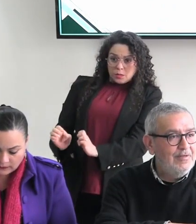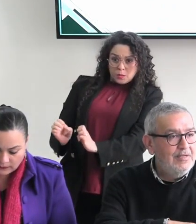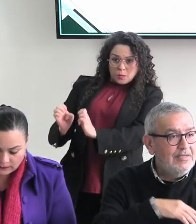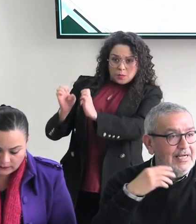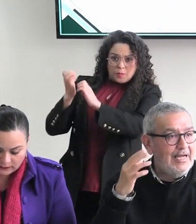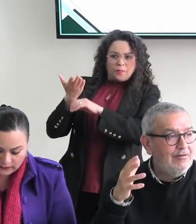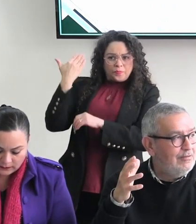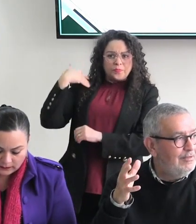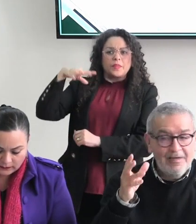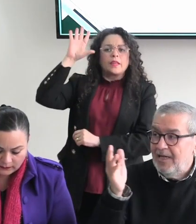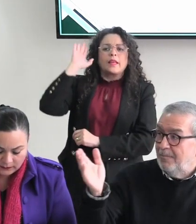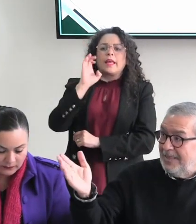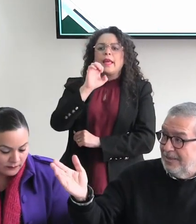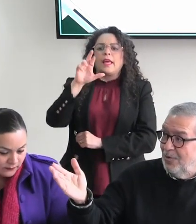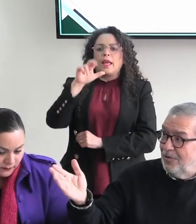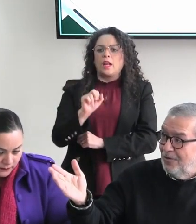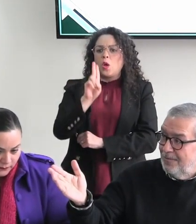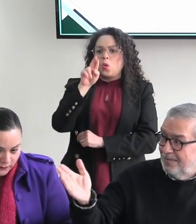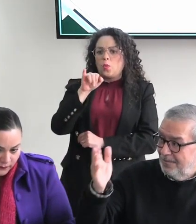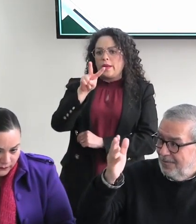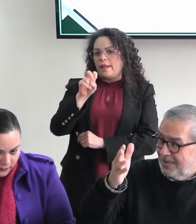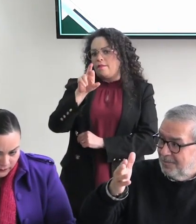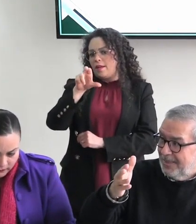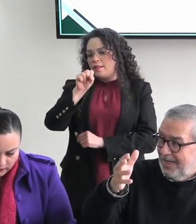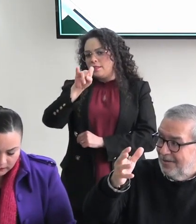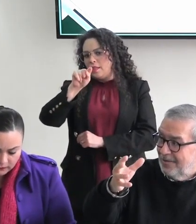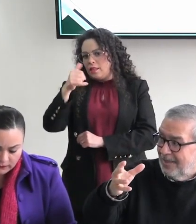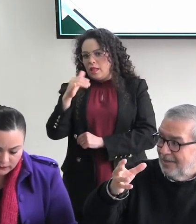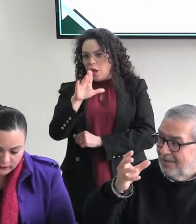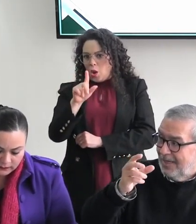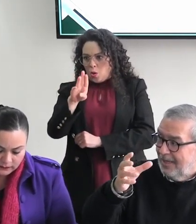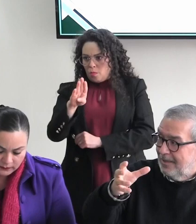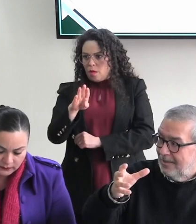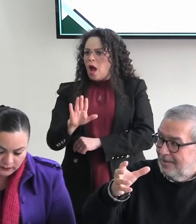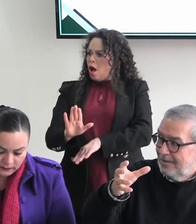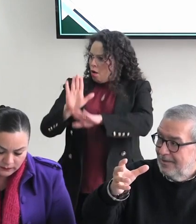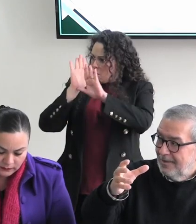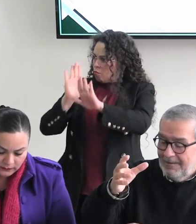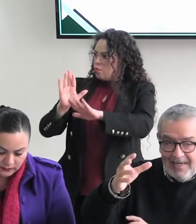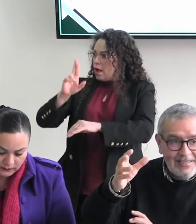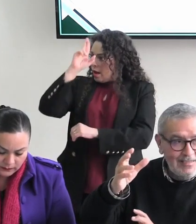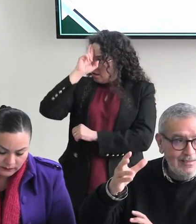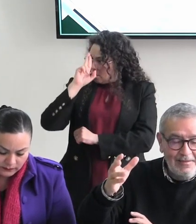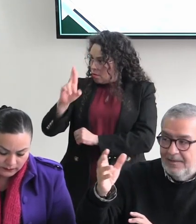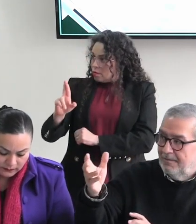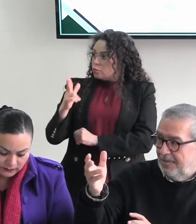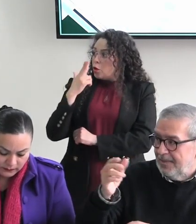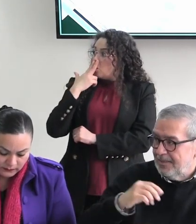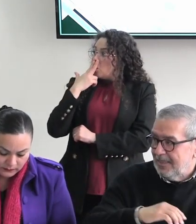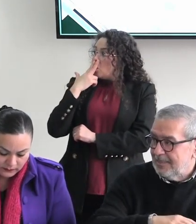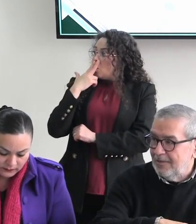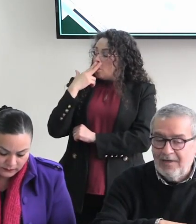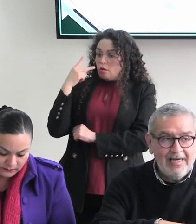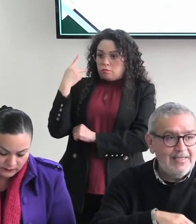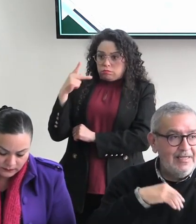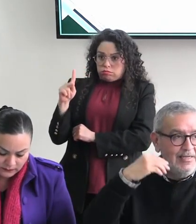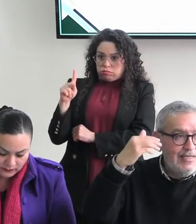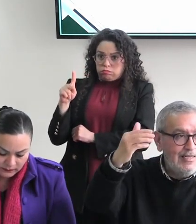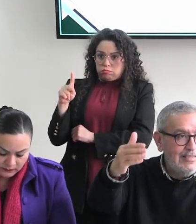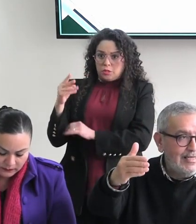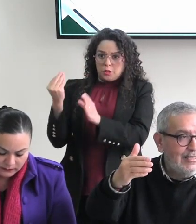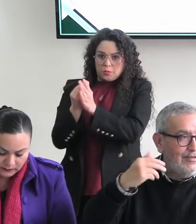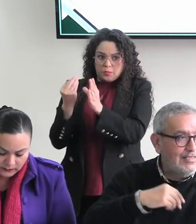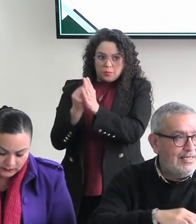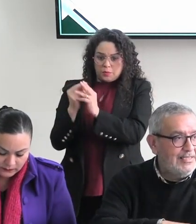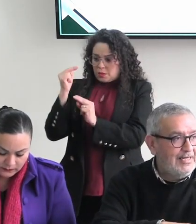Club, dejaron el patrimonio, lo respetaron, dejaron la base que está catalogada